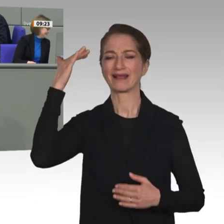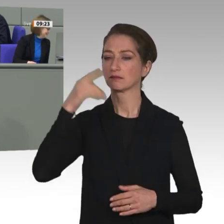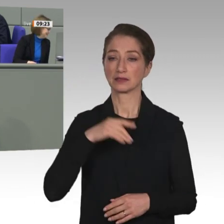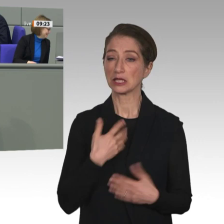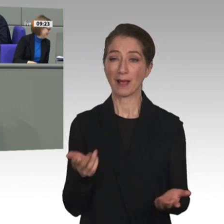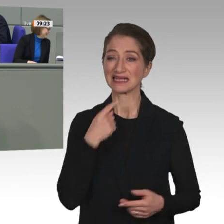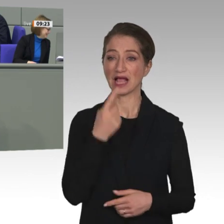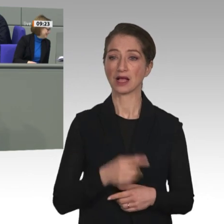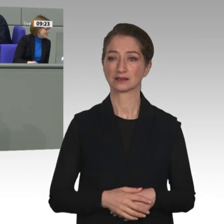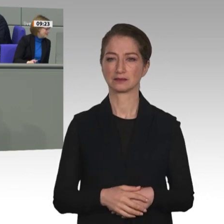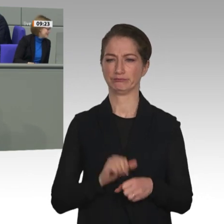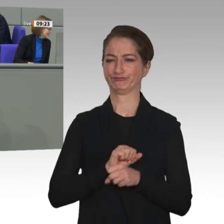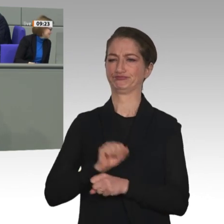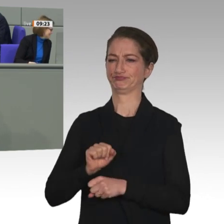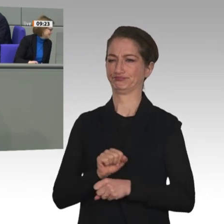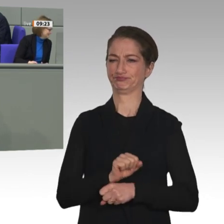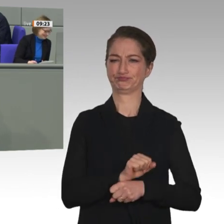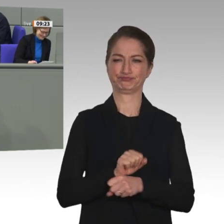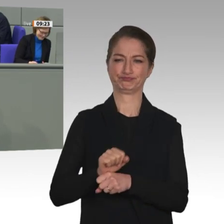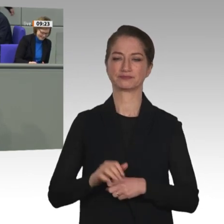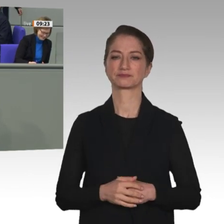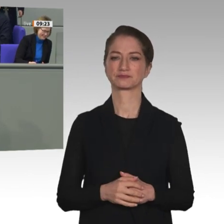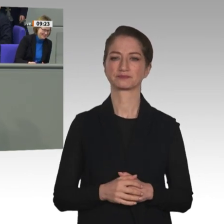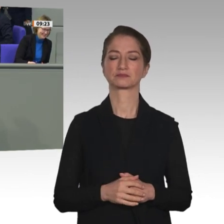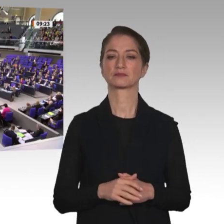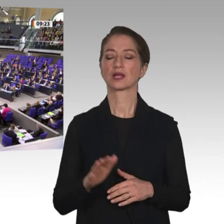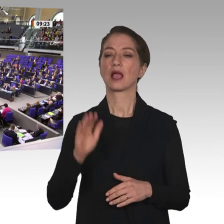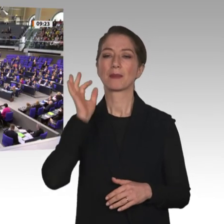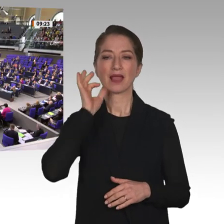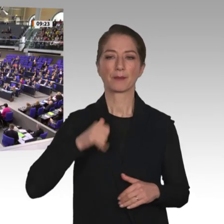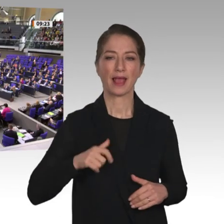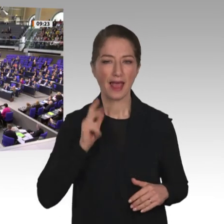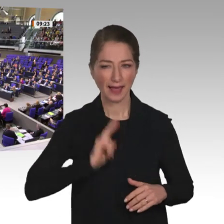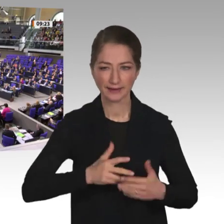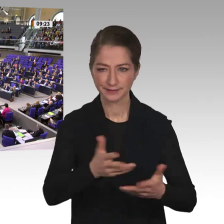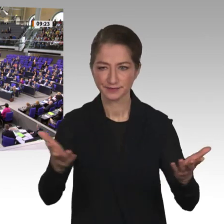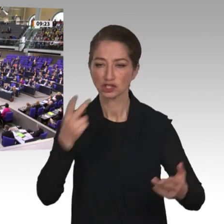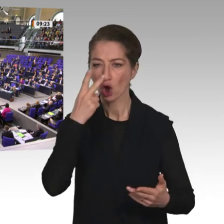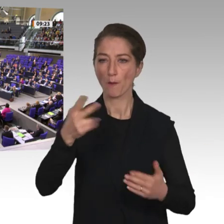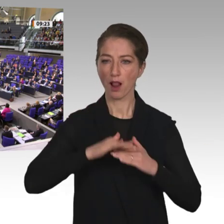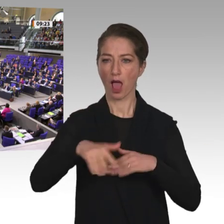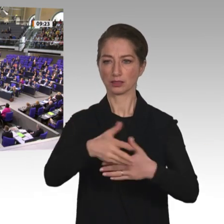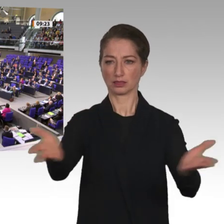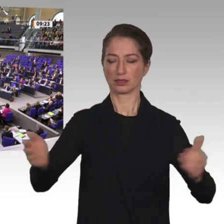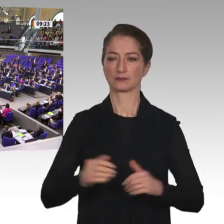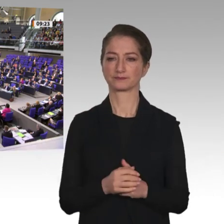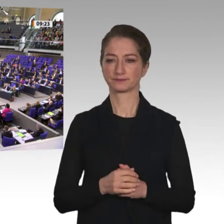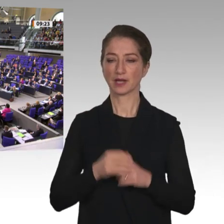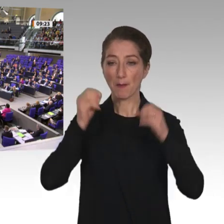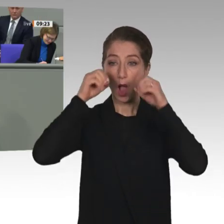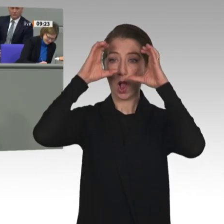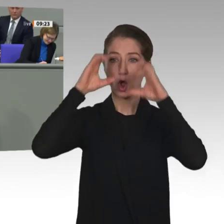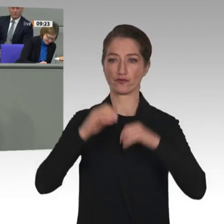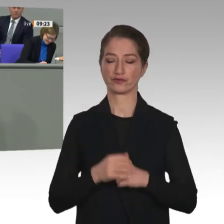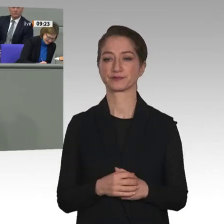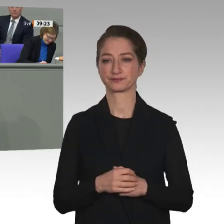nimmt. Meine Damen und Herren, gehen Sie ins Land hinaus und schauen Sie sich um. Deutschland ist tief